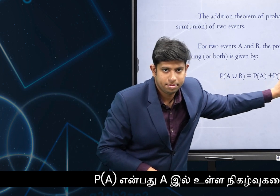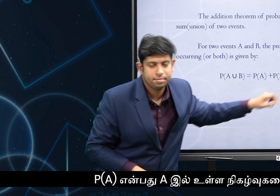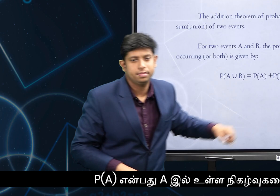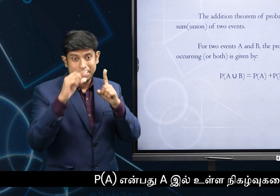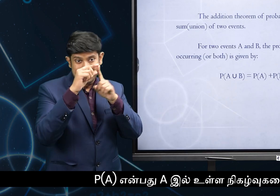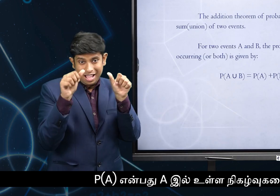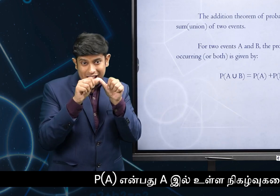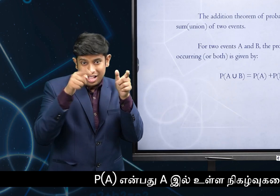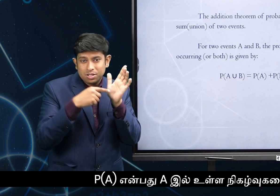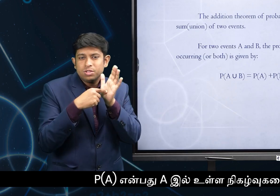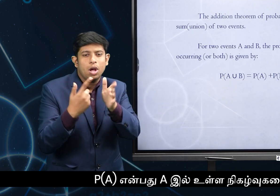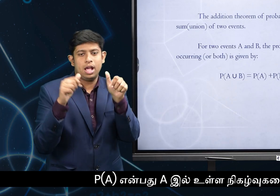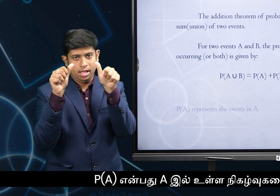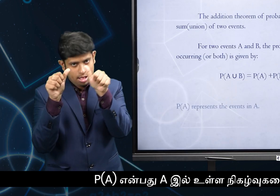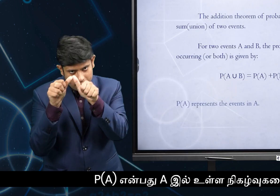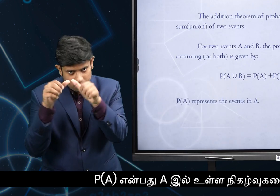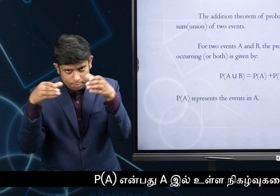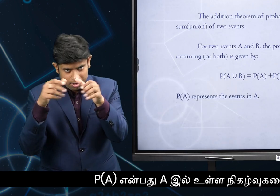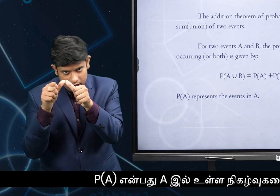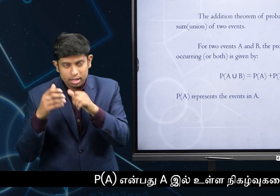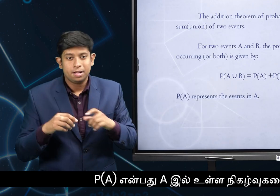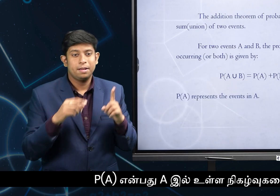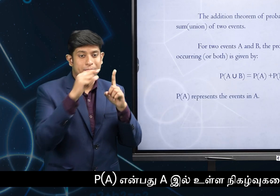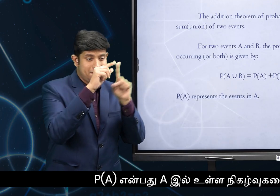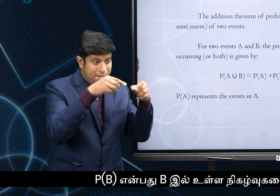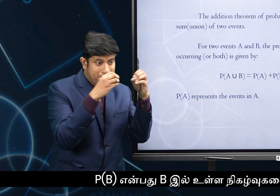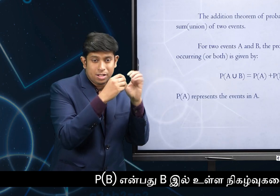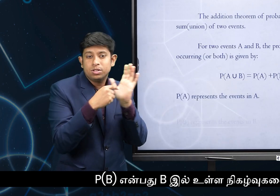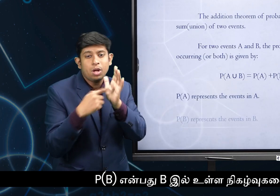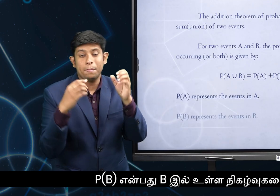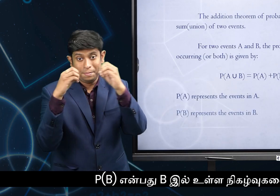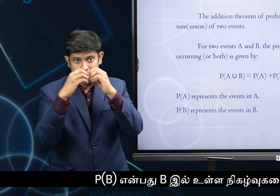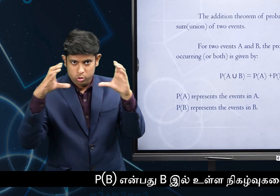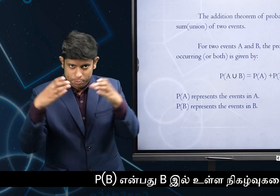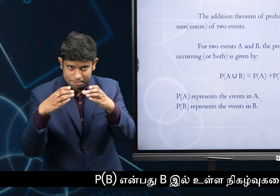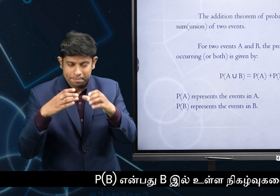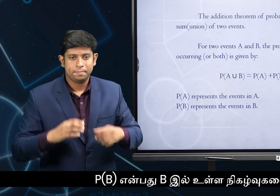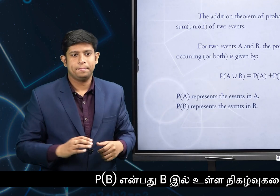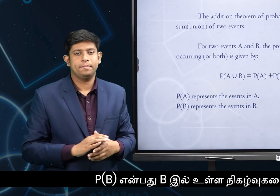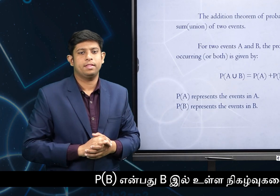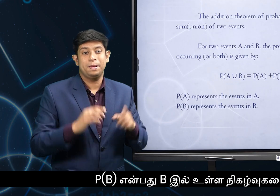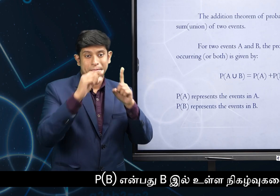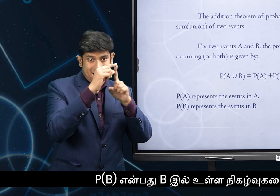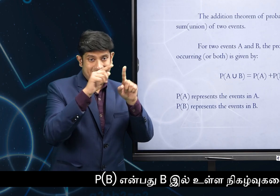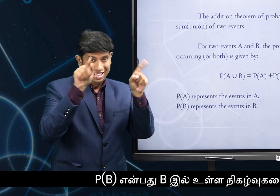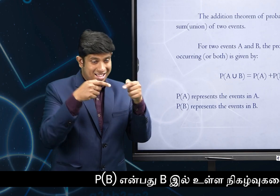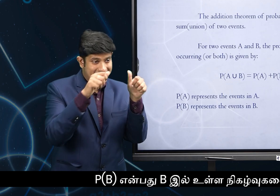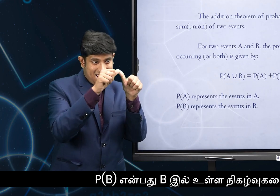அடைப்புக்குறி A என்பது A இல் உள்ள நிகழ்வுகளை குறிக்கிறது. P அடைப்புக்குறி B என்பது B இல் உள்ள நிகழ்வுகளை குறிக்கிறது.